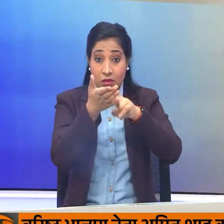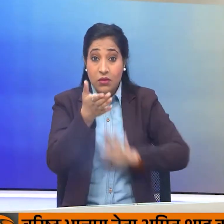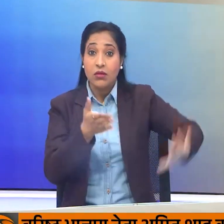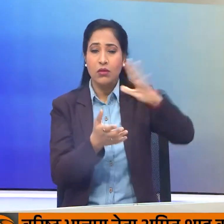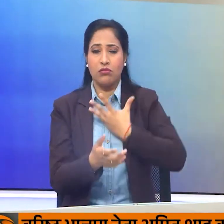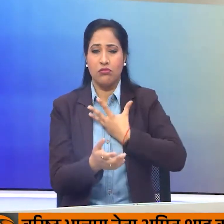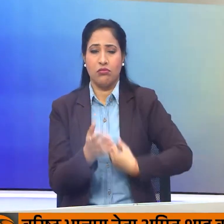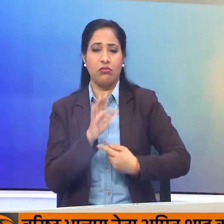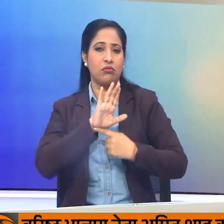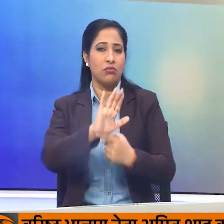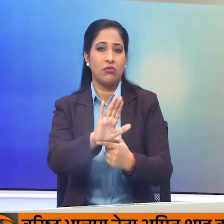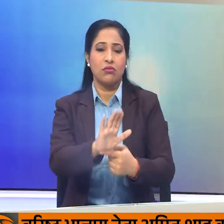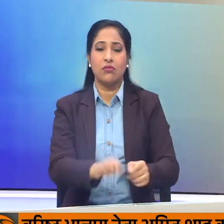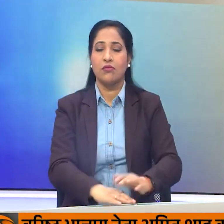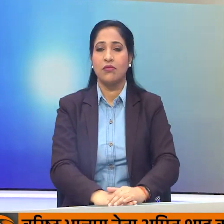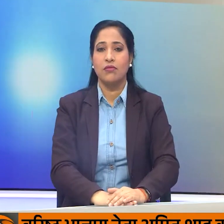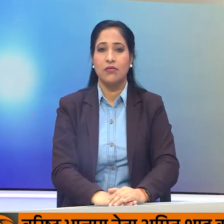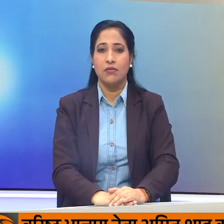गया था।